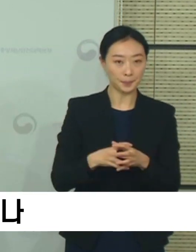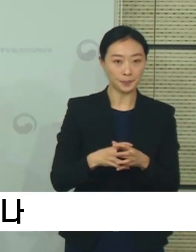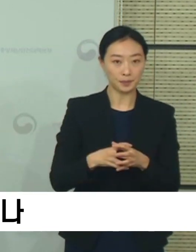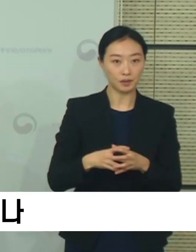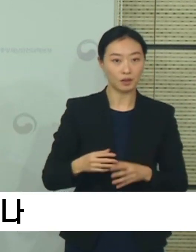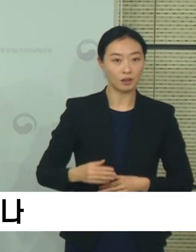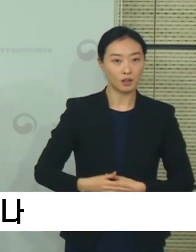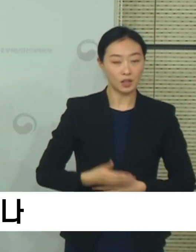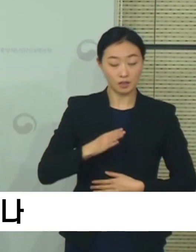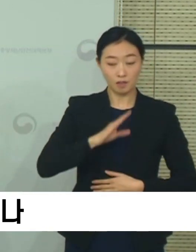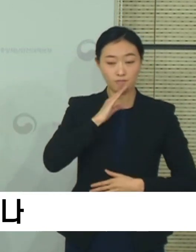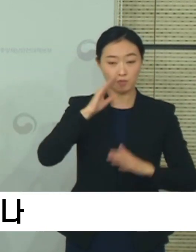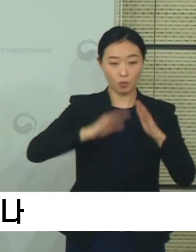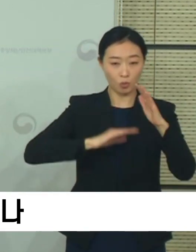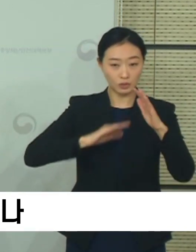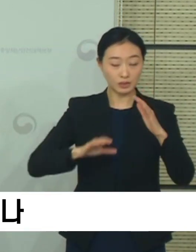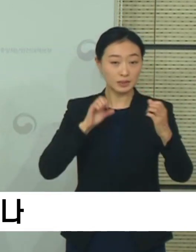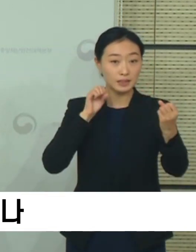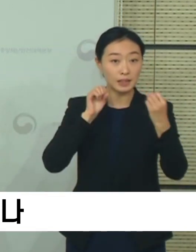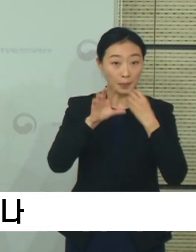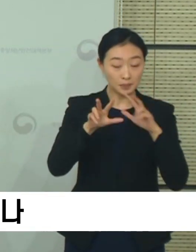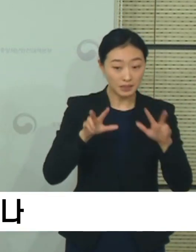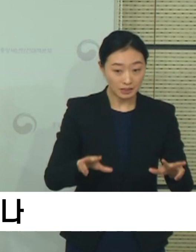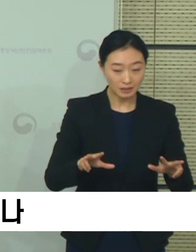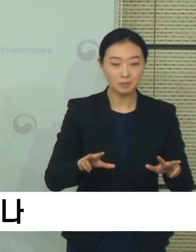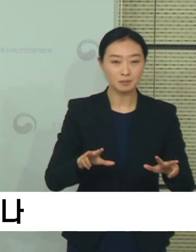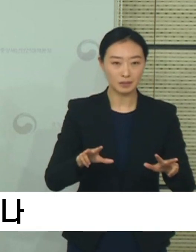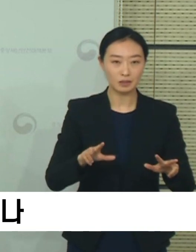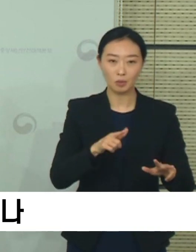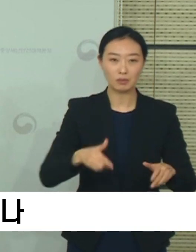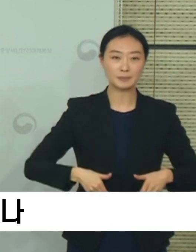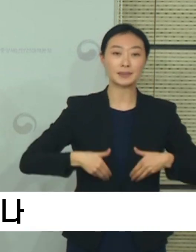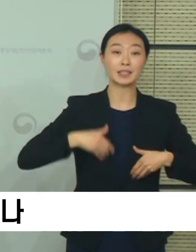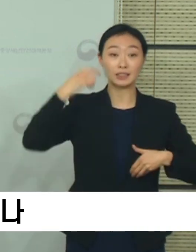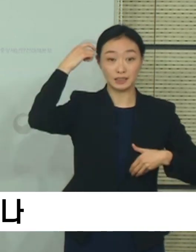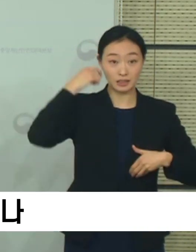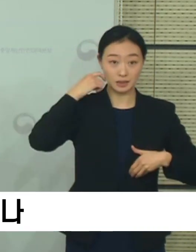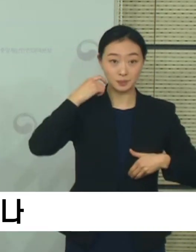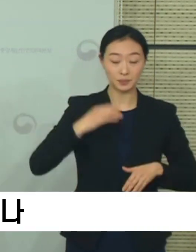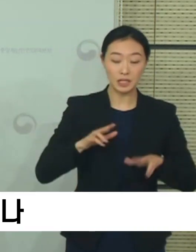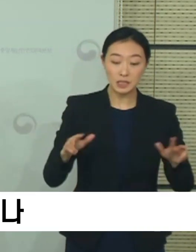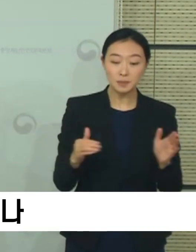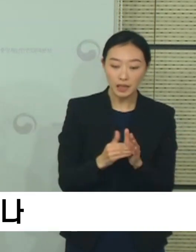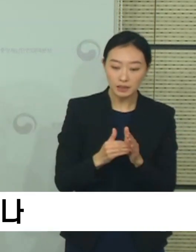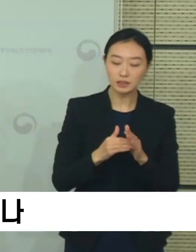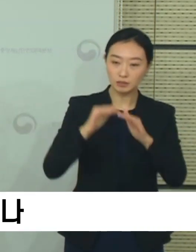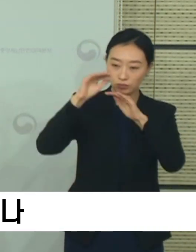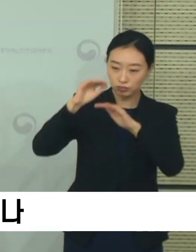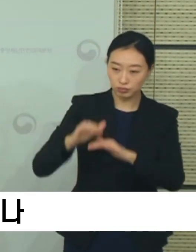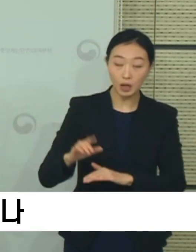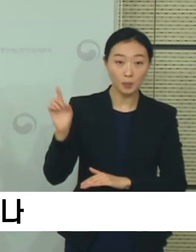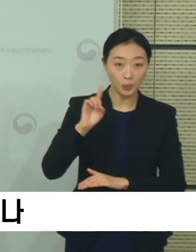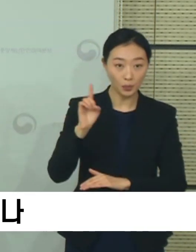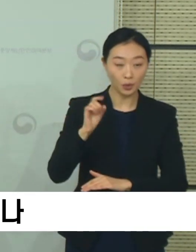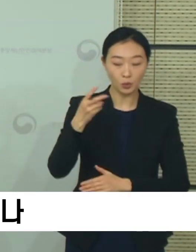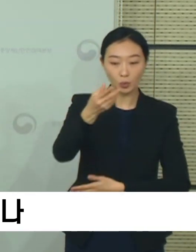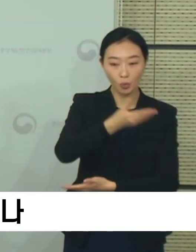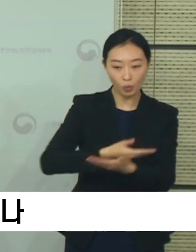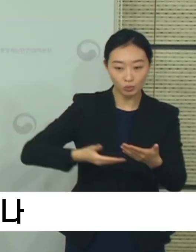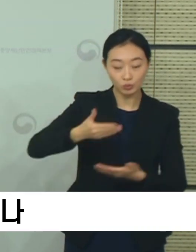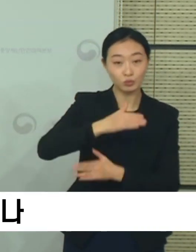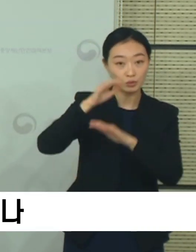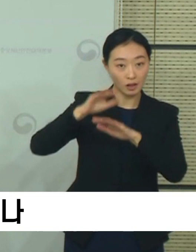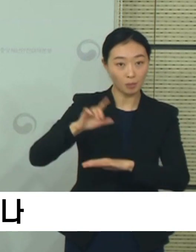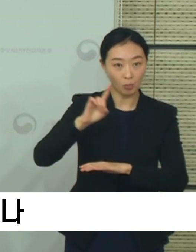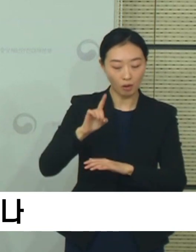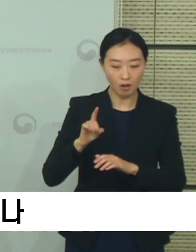아직 공식적인 답변을 제가 드리기에는 좀 이른 감이 있습니다. 다만 현재까지 밝혀진 바는 또 공유된 바는 전파